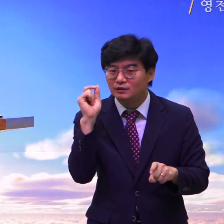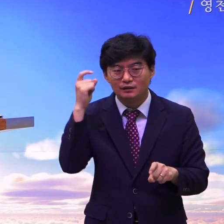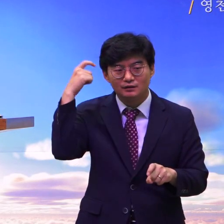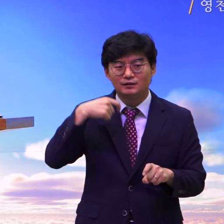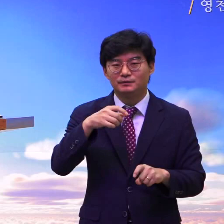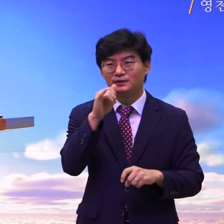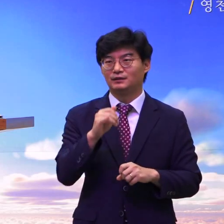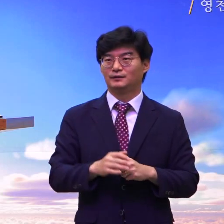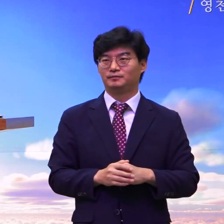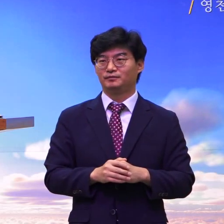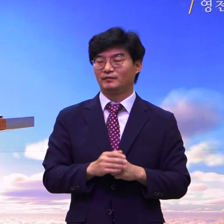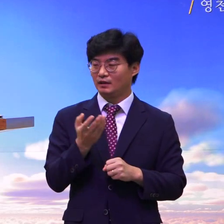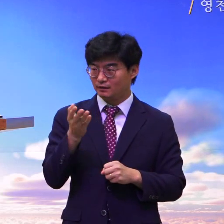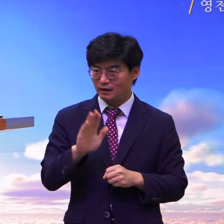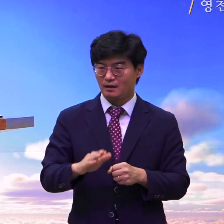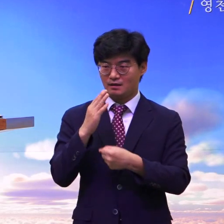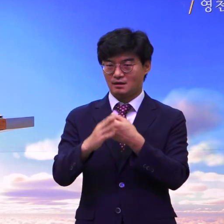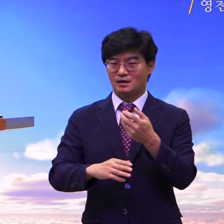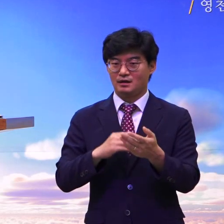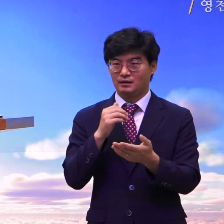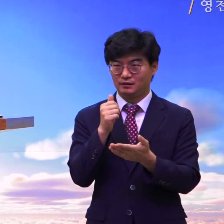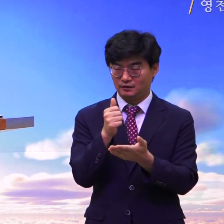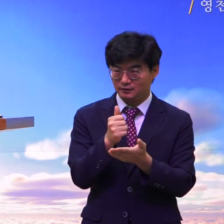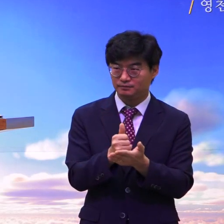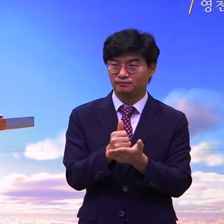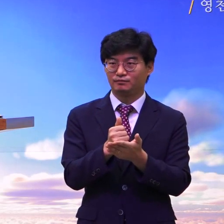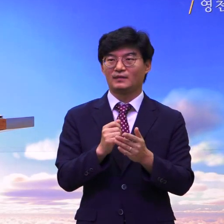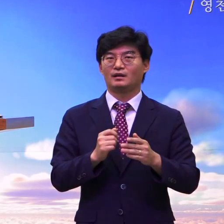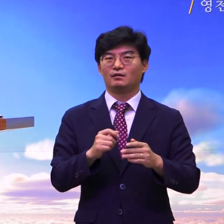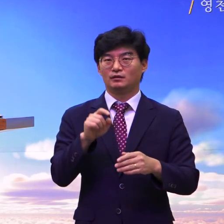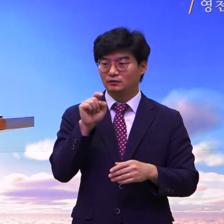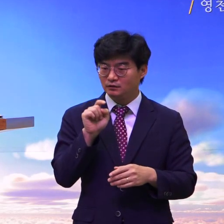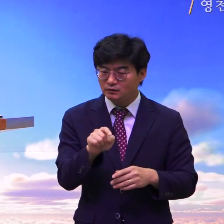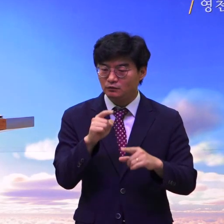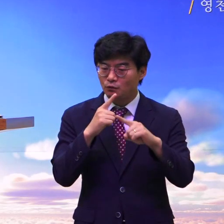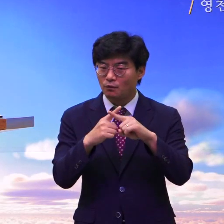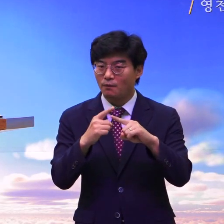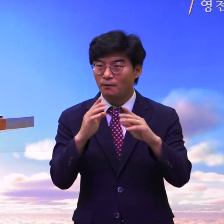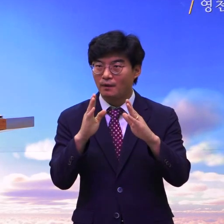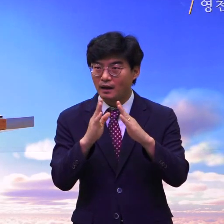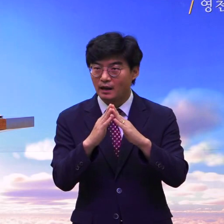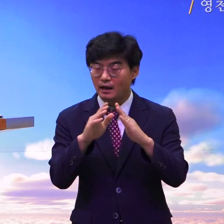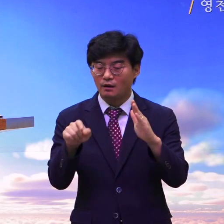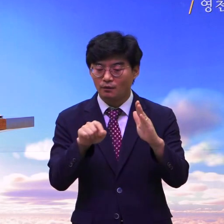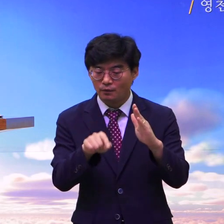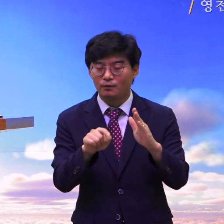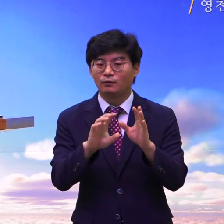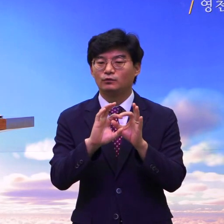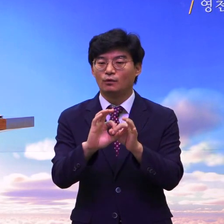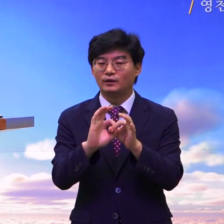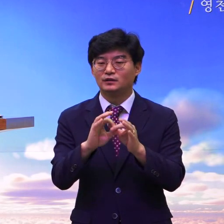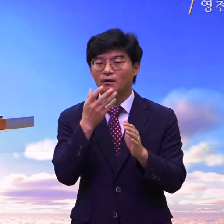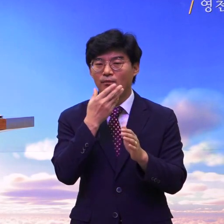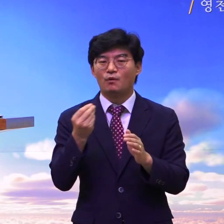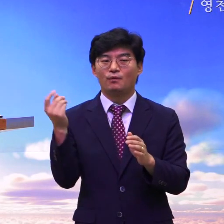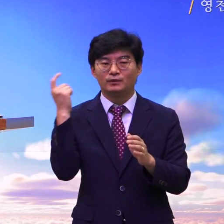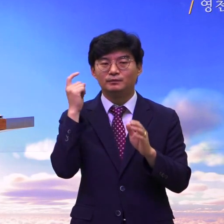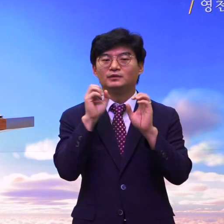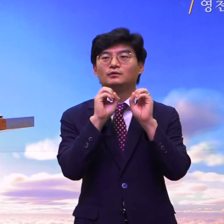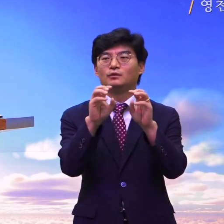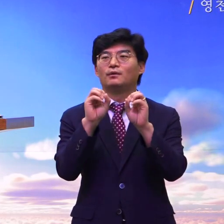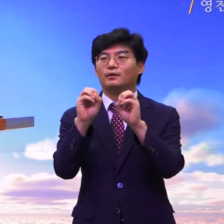그럼에도 하나님께서는 그때 그 교회, 거기에 있는 그 교회를 통해서 복음을 전하고 하나님의 선교의